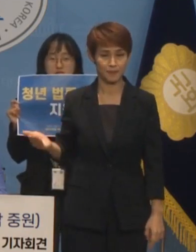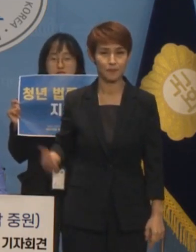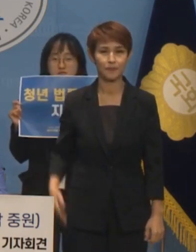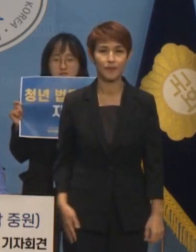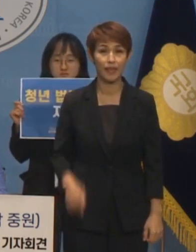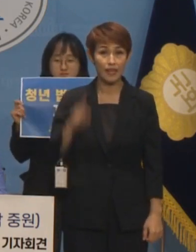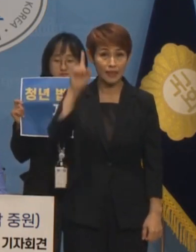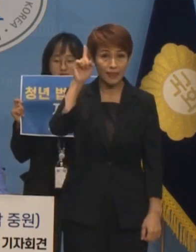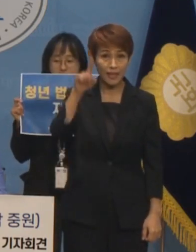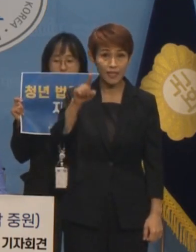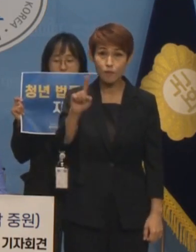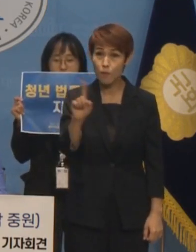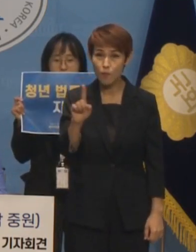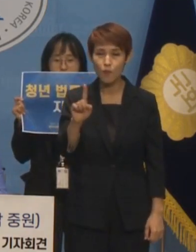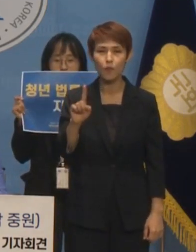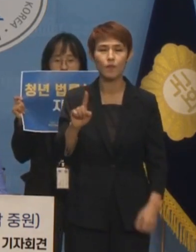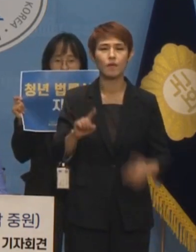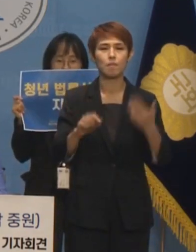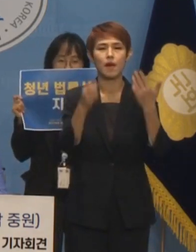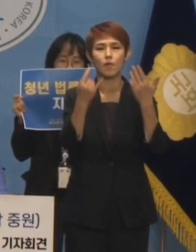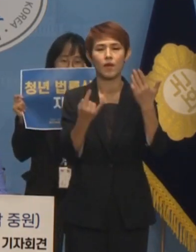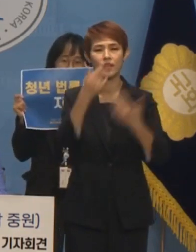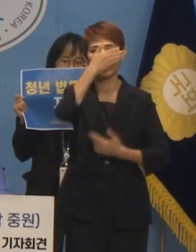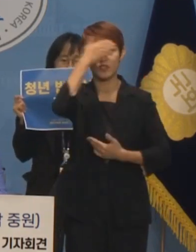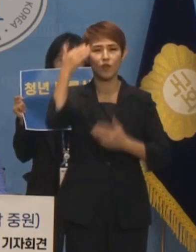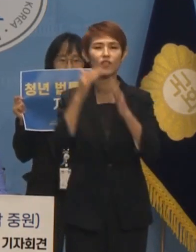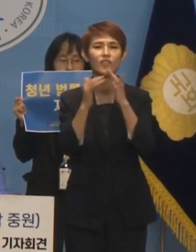내일은 제8회 청년의 날입니다.